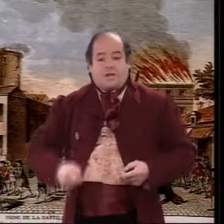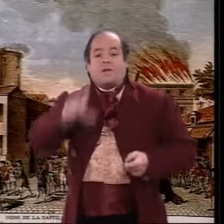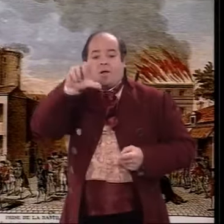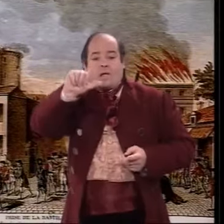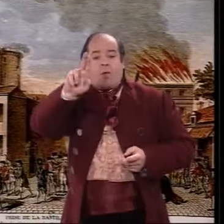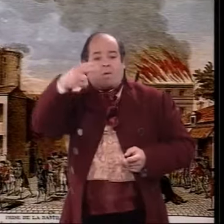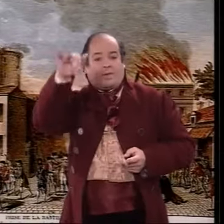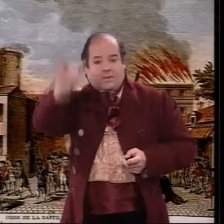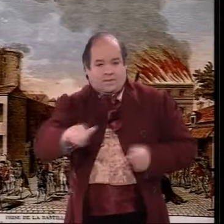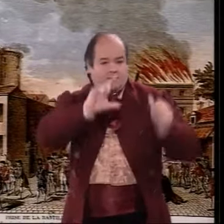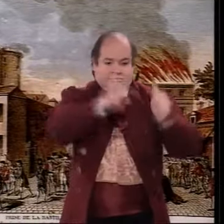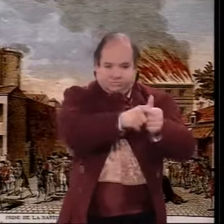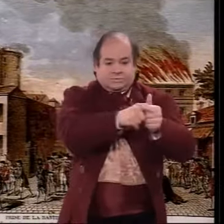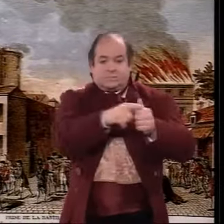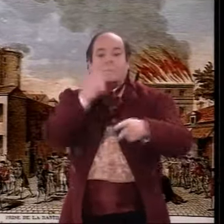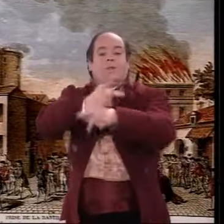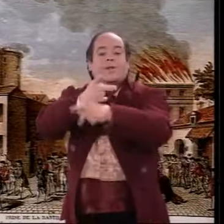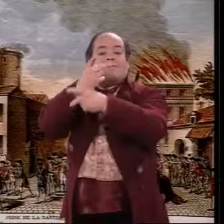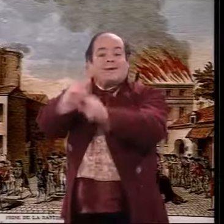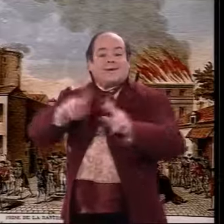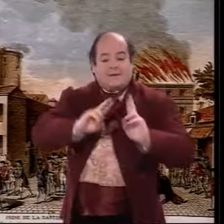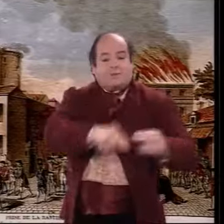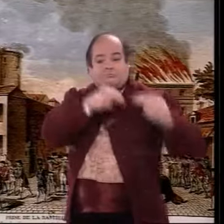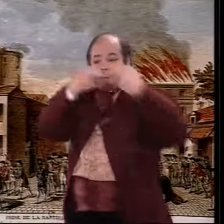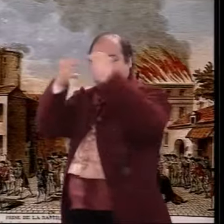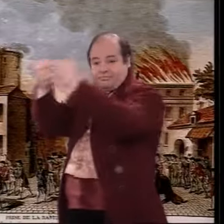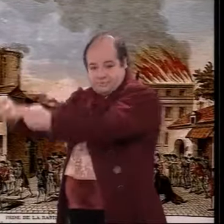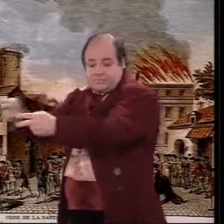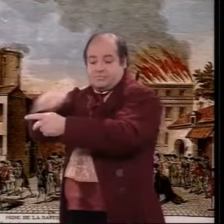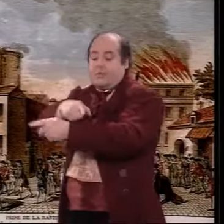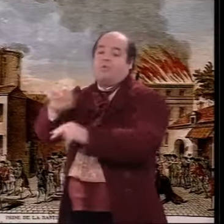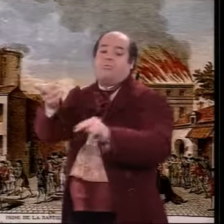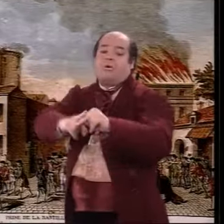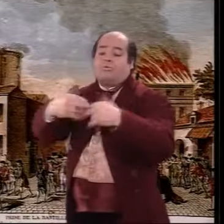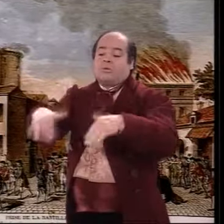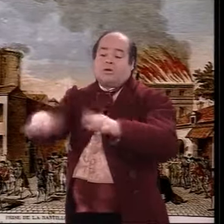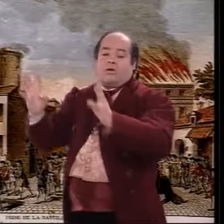La foule pénètre dans la Bastille, elle s'empare de Launay, le gouverneur de la place. On veut l'emmener de force à l'hôtel de ville,